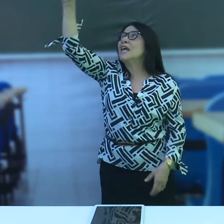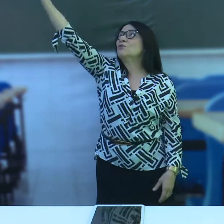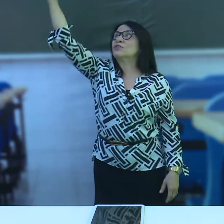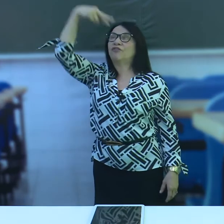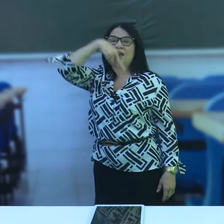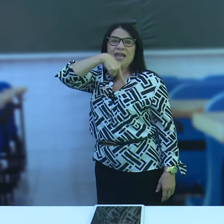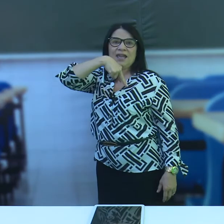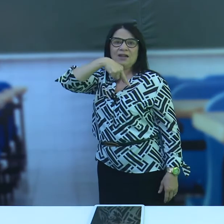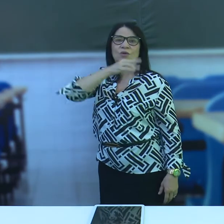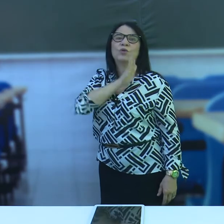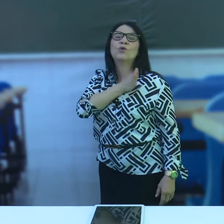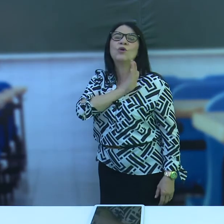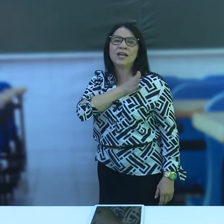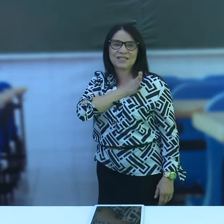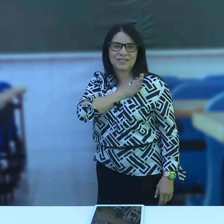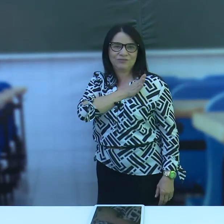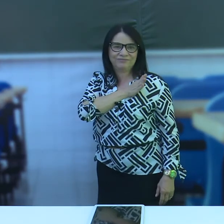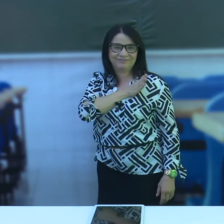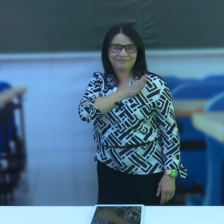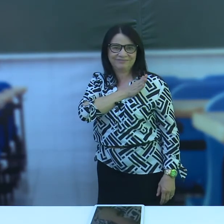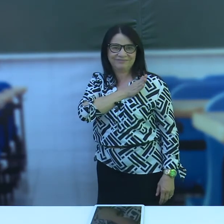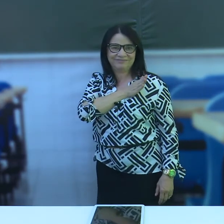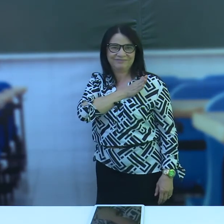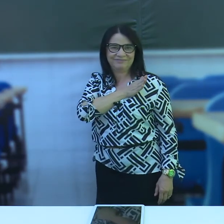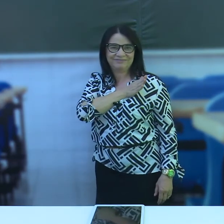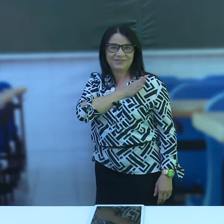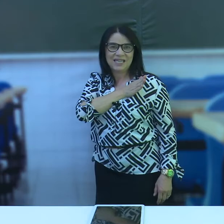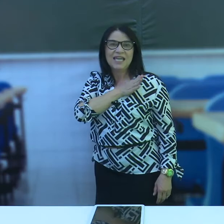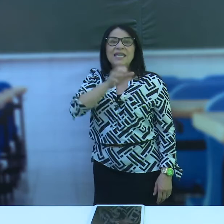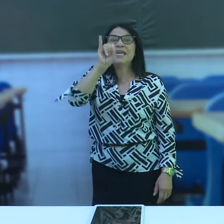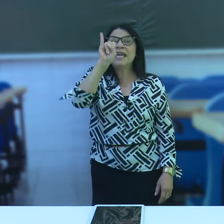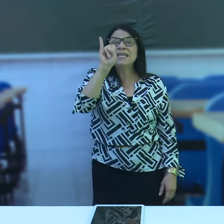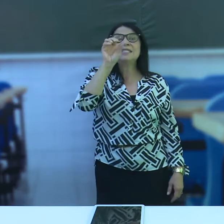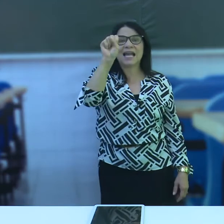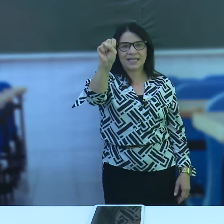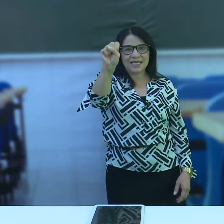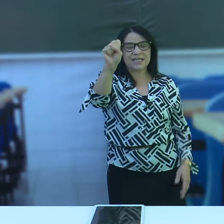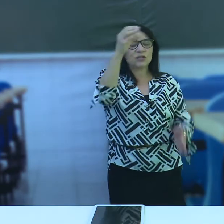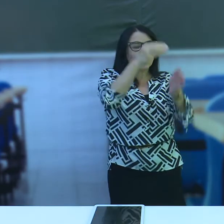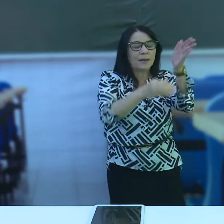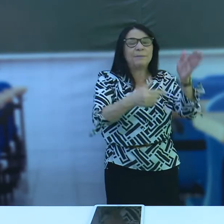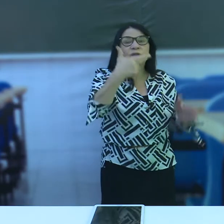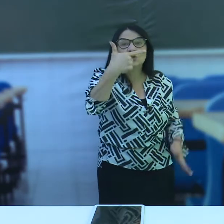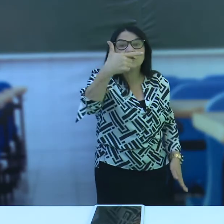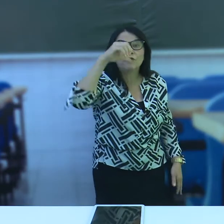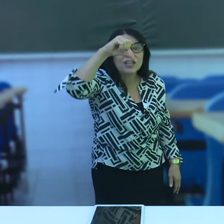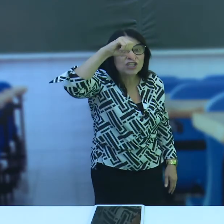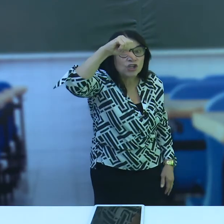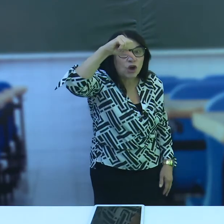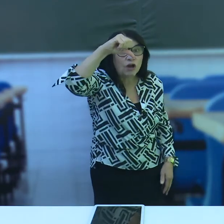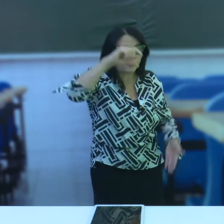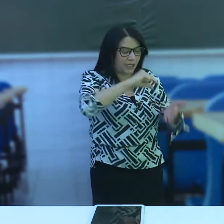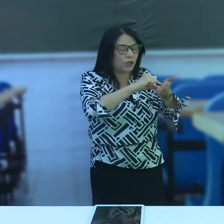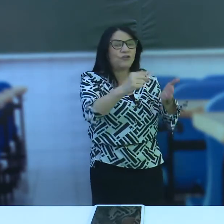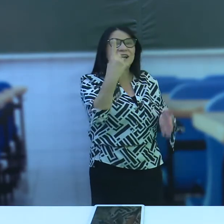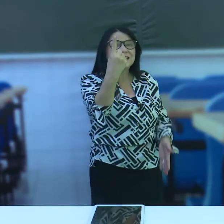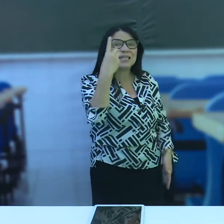Deus vê o coração. E em Isaías, no capítulo 29 e no